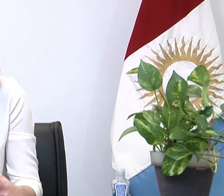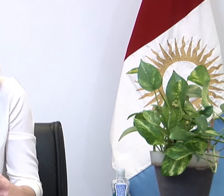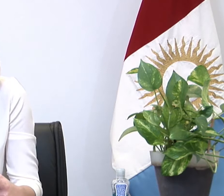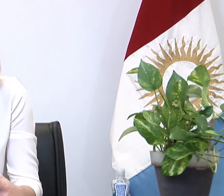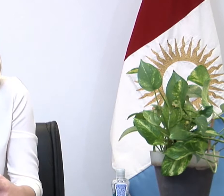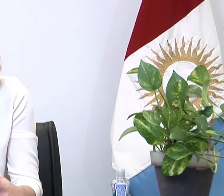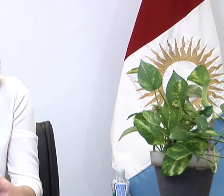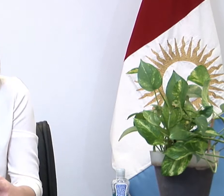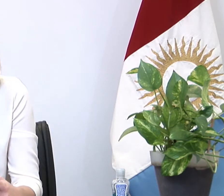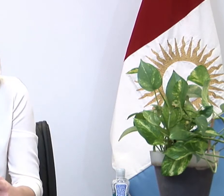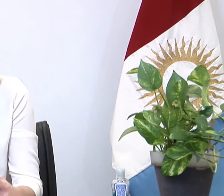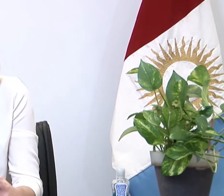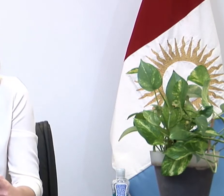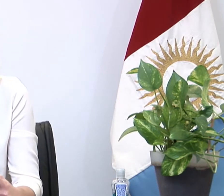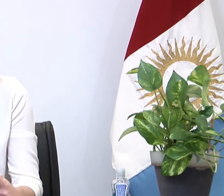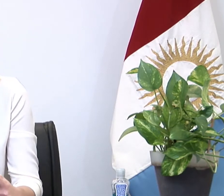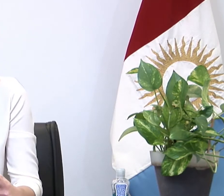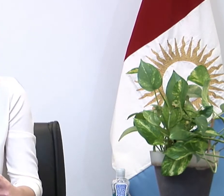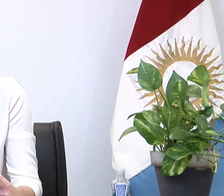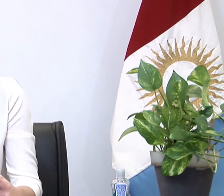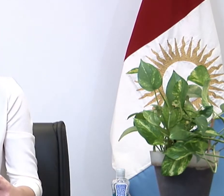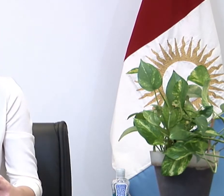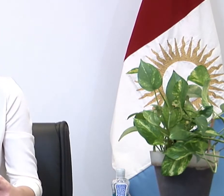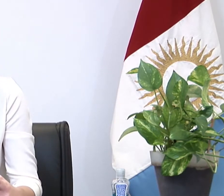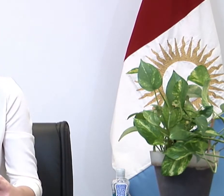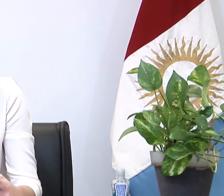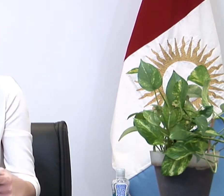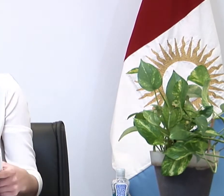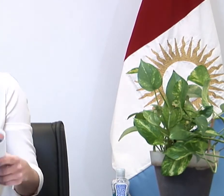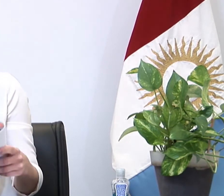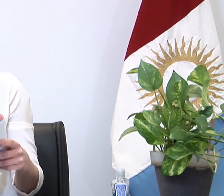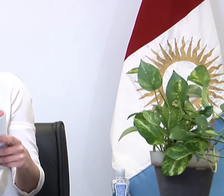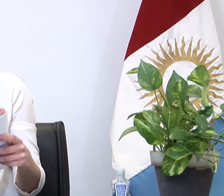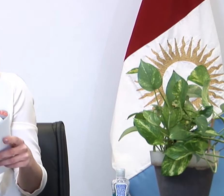Paula, Barbero, Juan, hasta Gianotti, Katsuda, Paula.